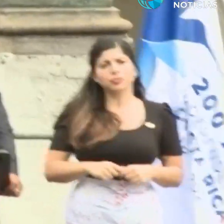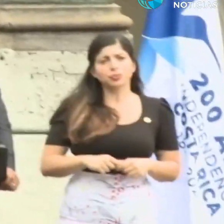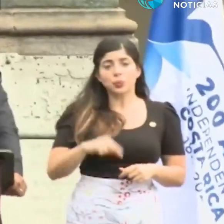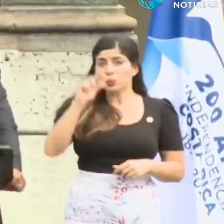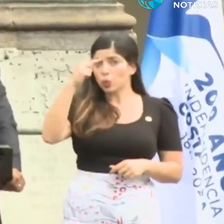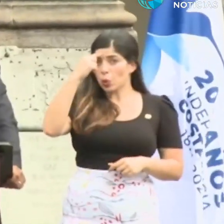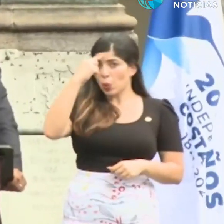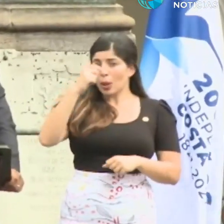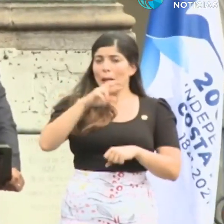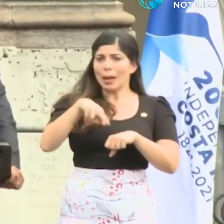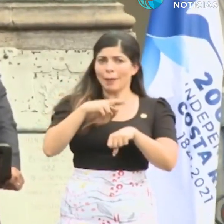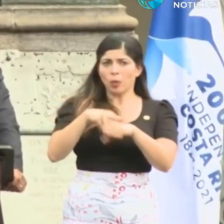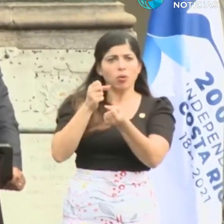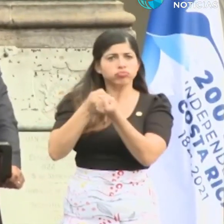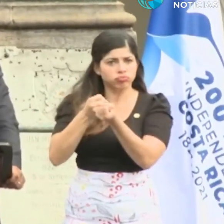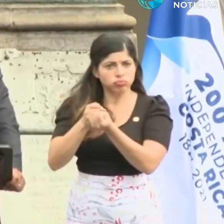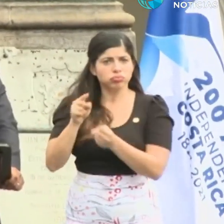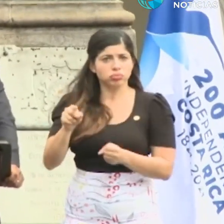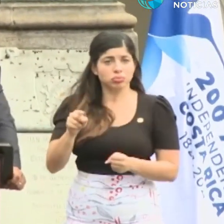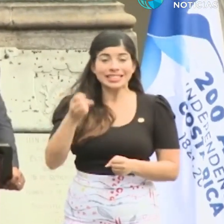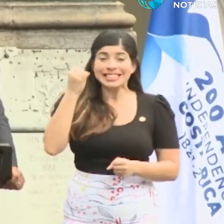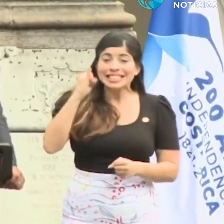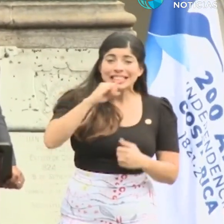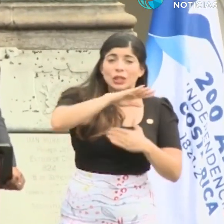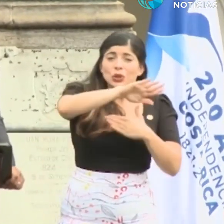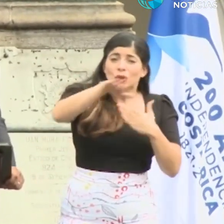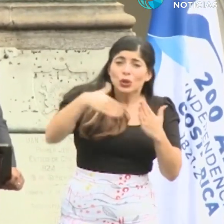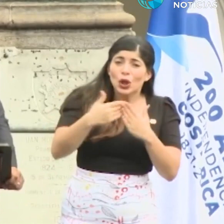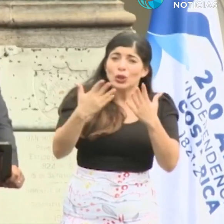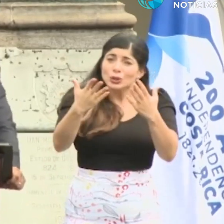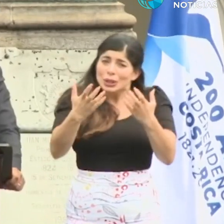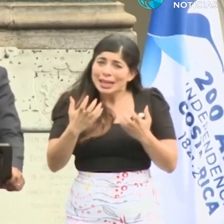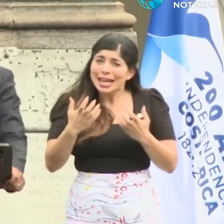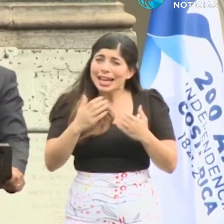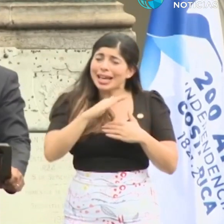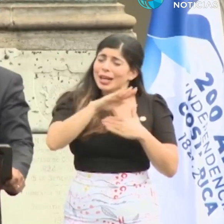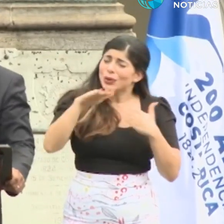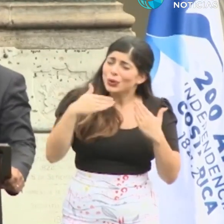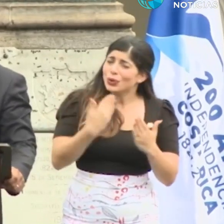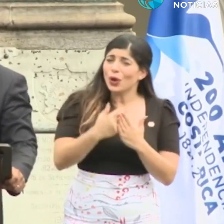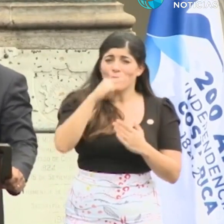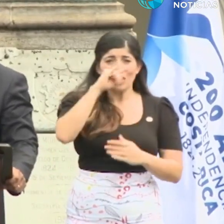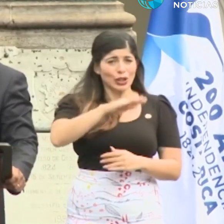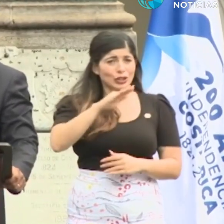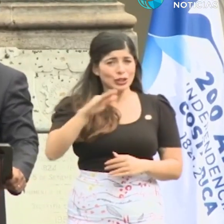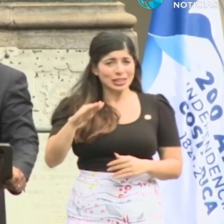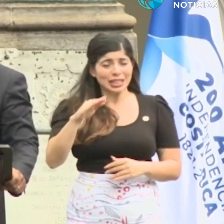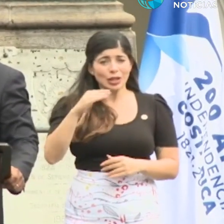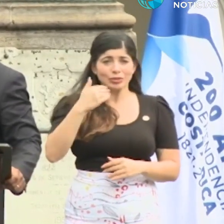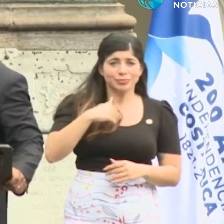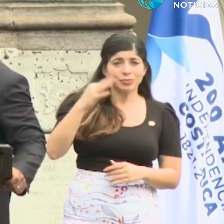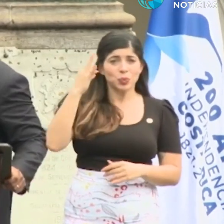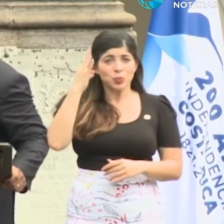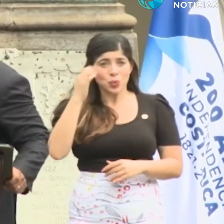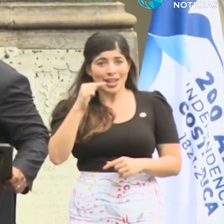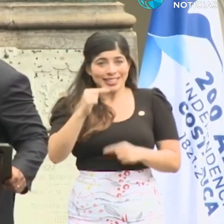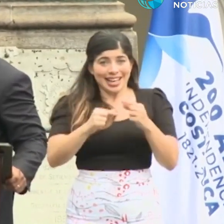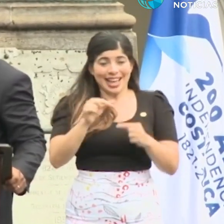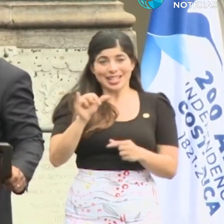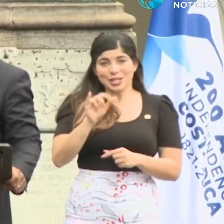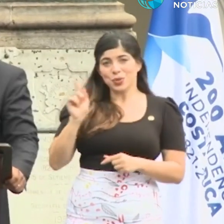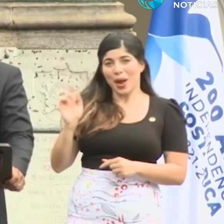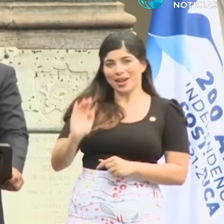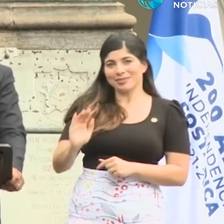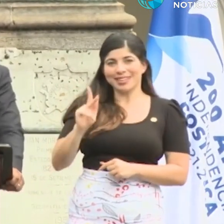Y el gobierno de la República la respalda. Si todas y todos queremos que todos los niños y niñas de la generación de